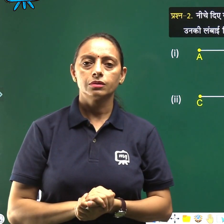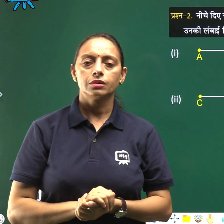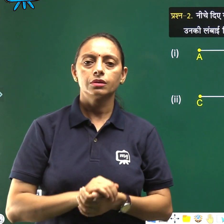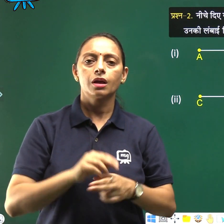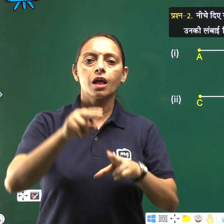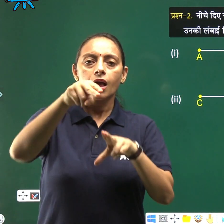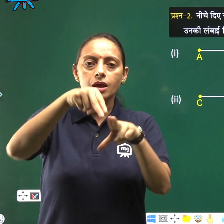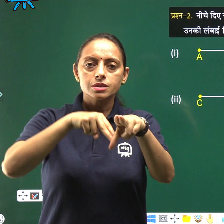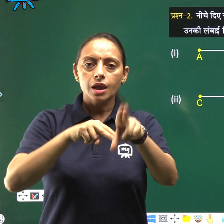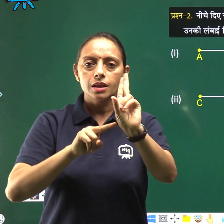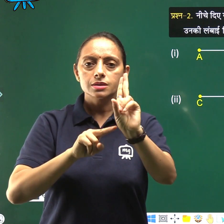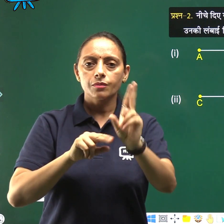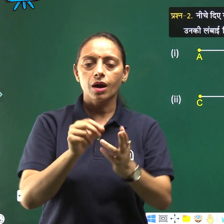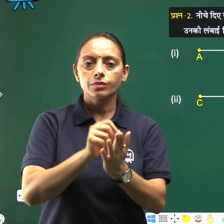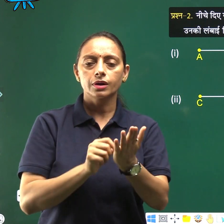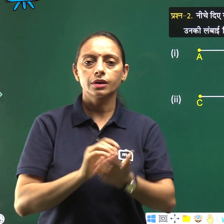स्केल से मापकर